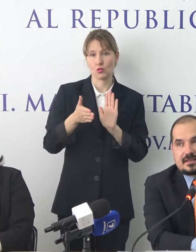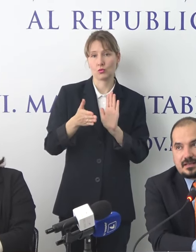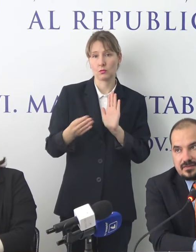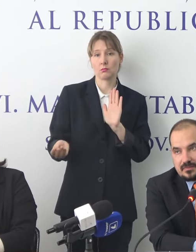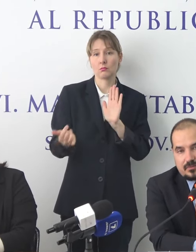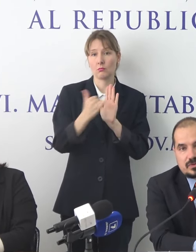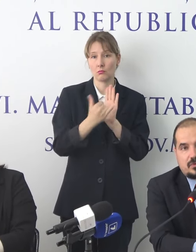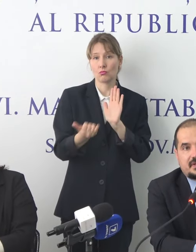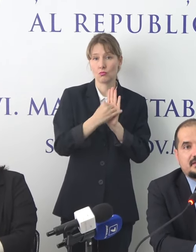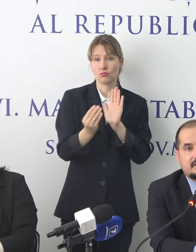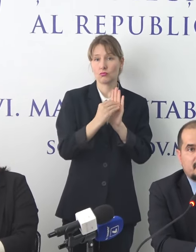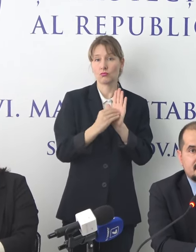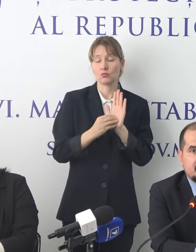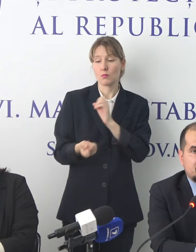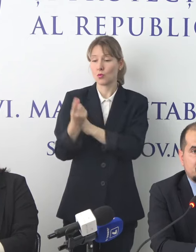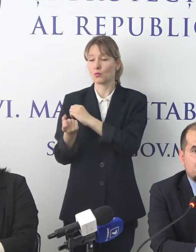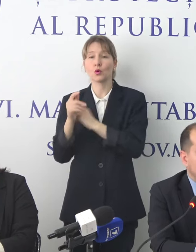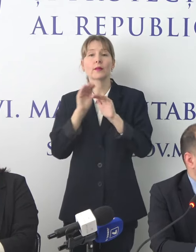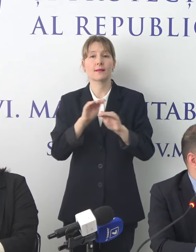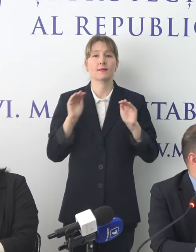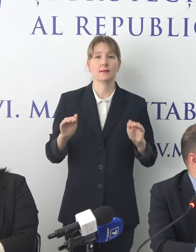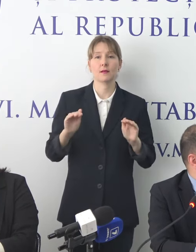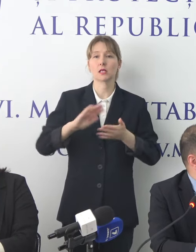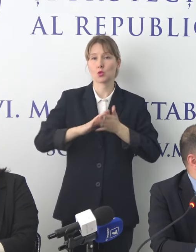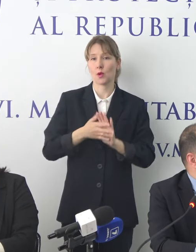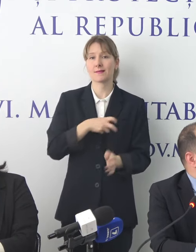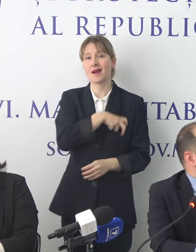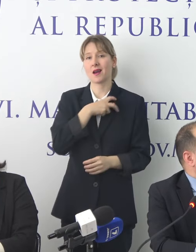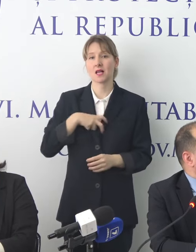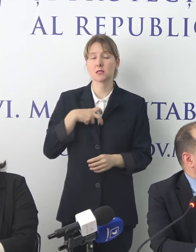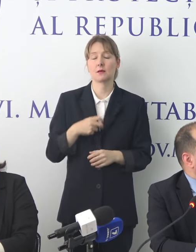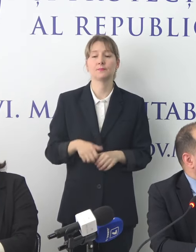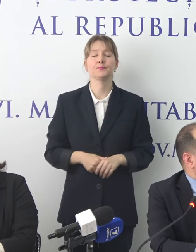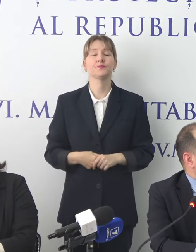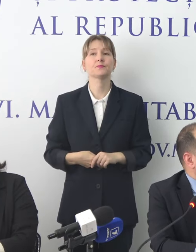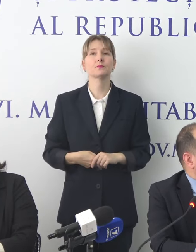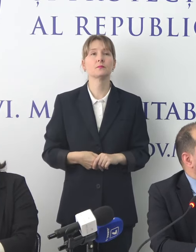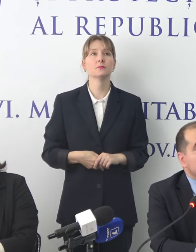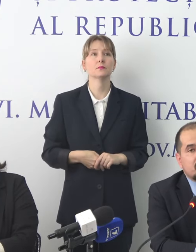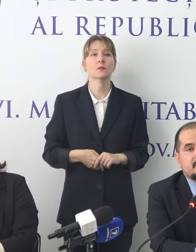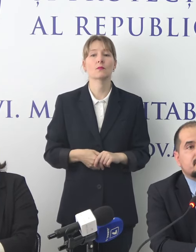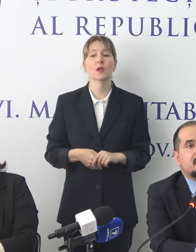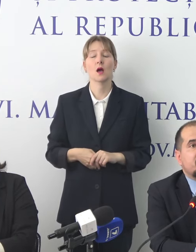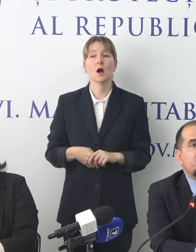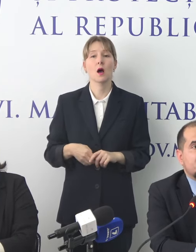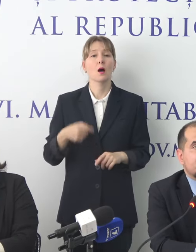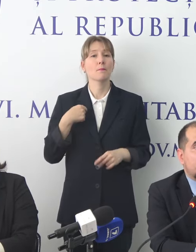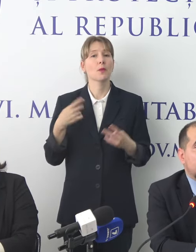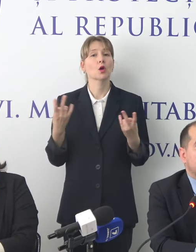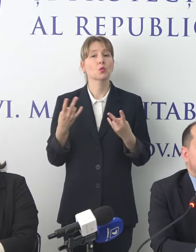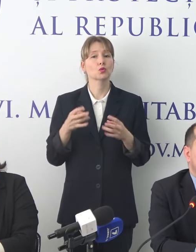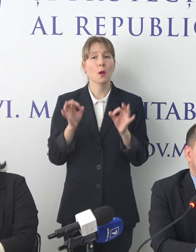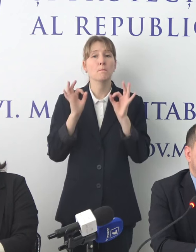activ pentru ca să identifice mai mulți copii în situații de risc. Un alt element foarte important este că noi să măsurăm